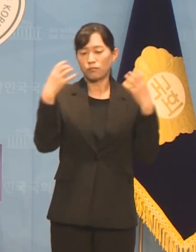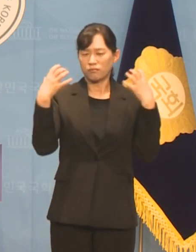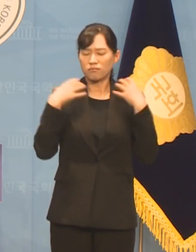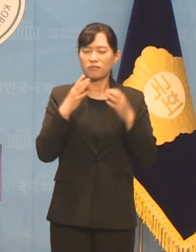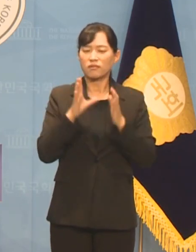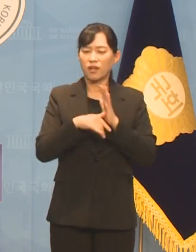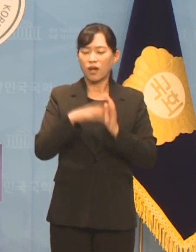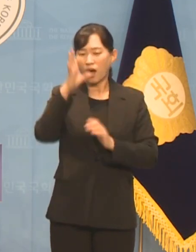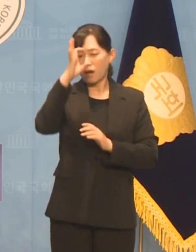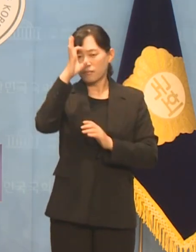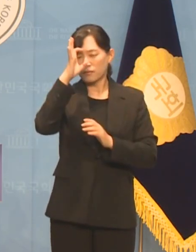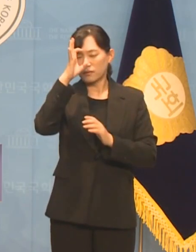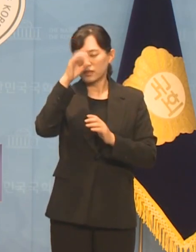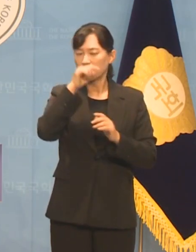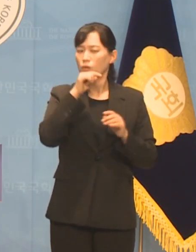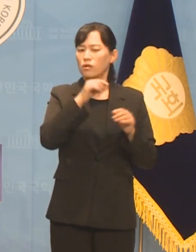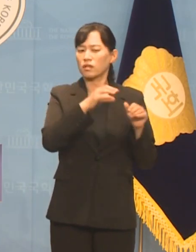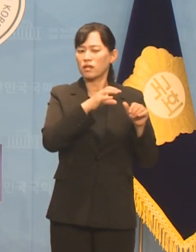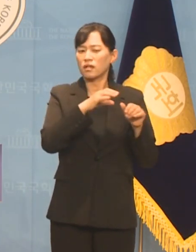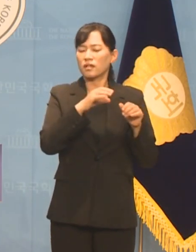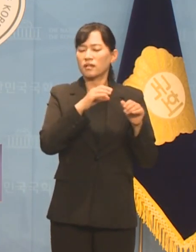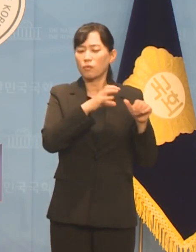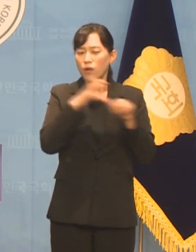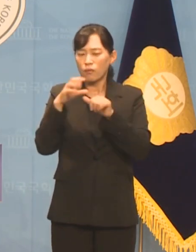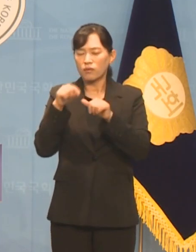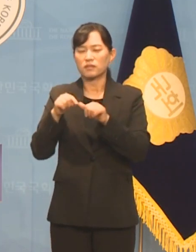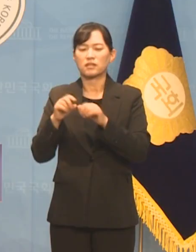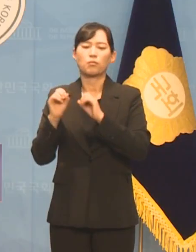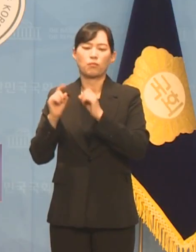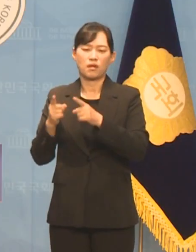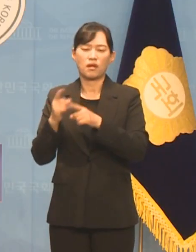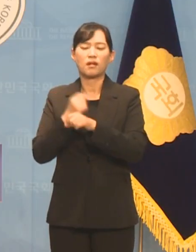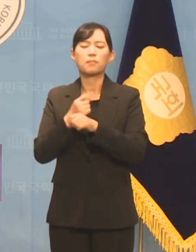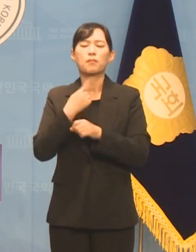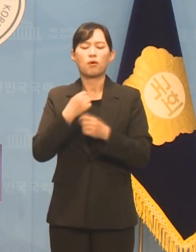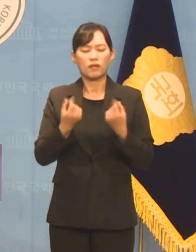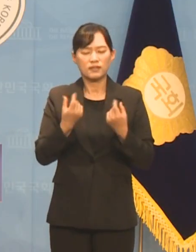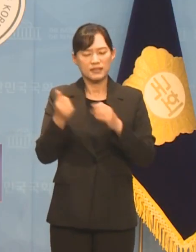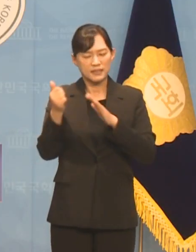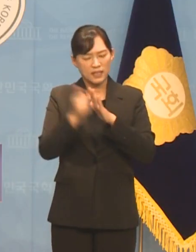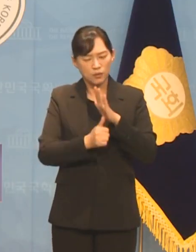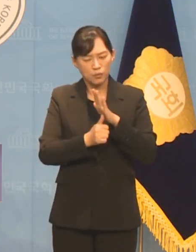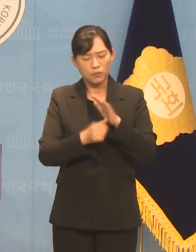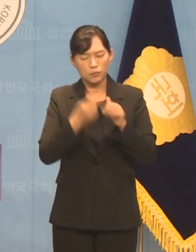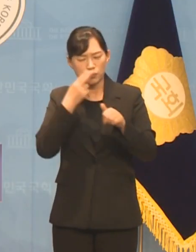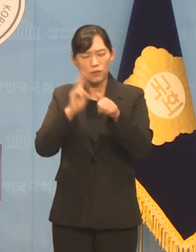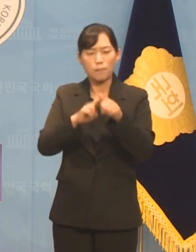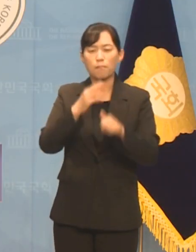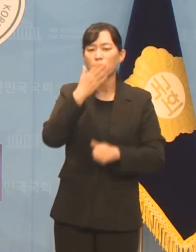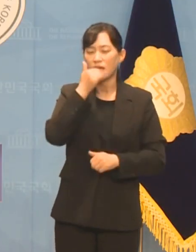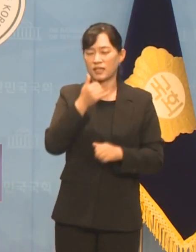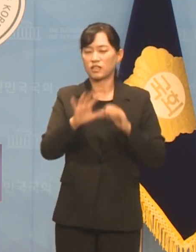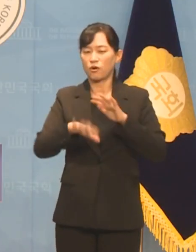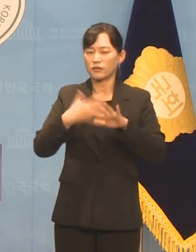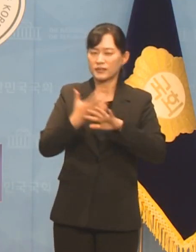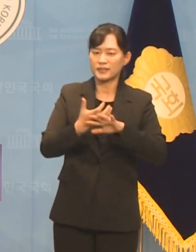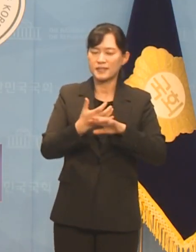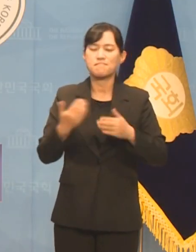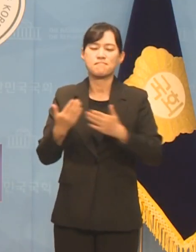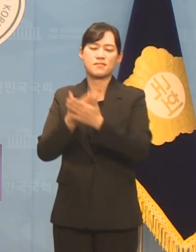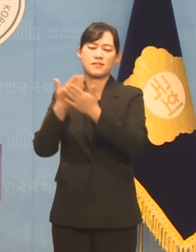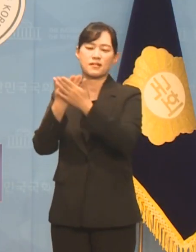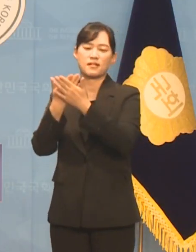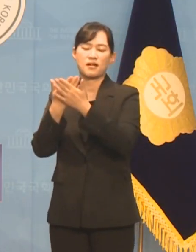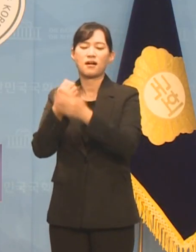위기를 기회로 전환했듯이 실패에도 도전할 수 있는 생태계 조성이 혁신 성장의 토대가 될